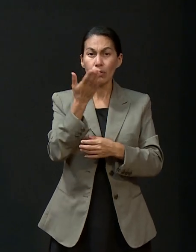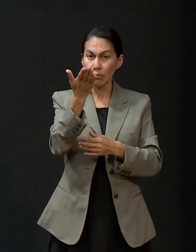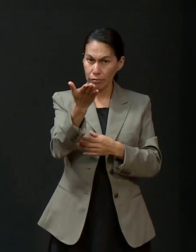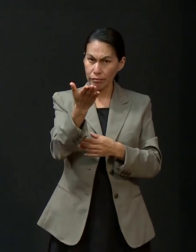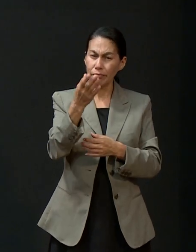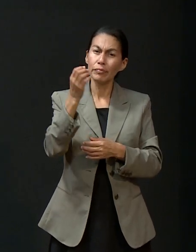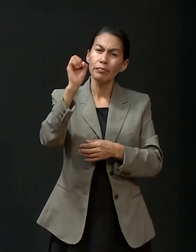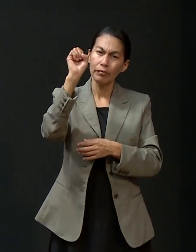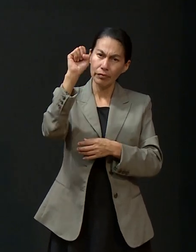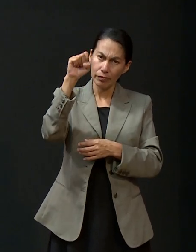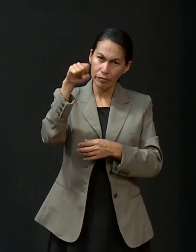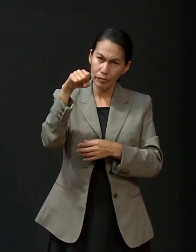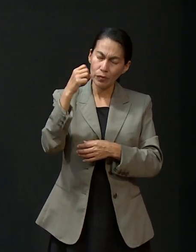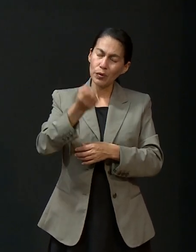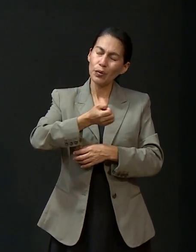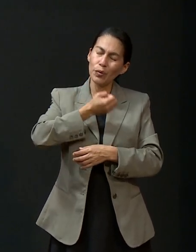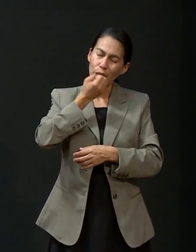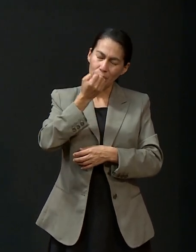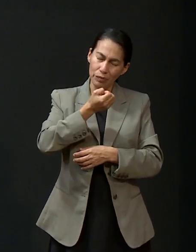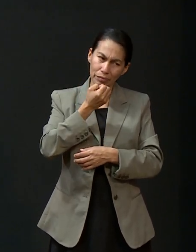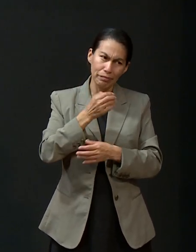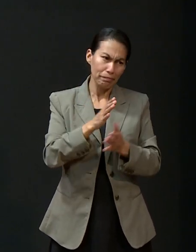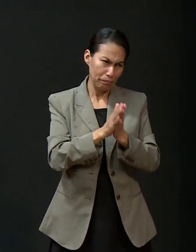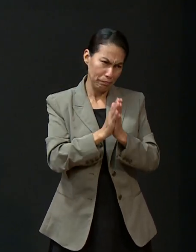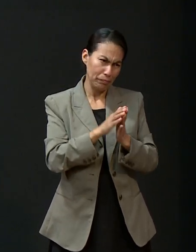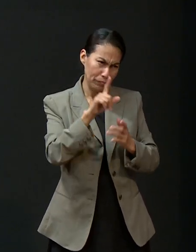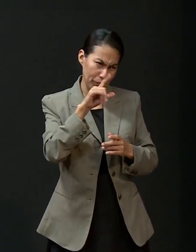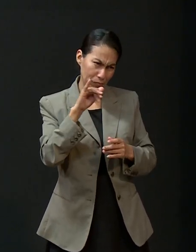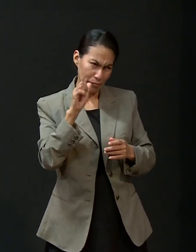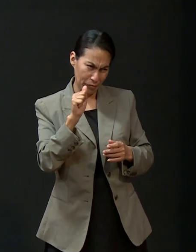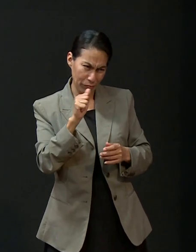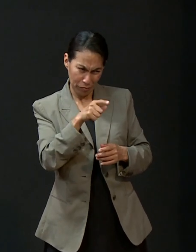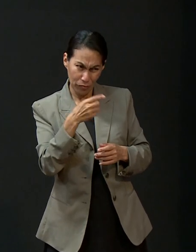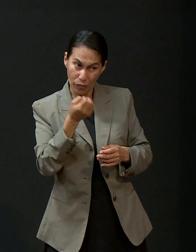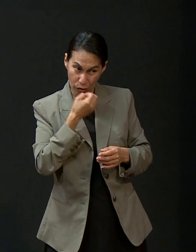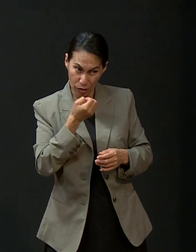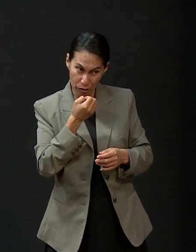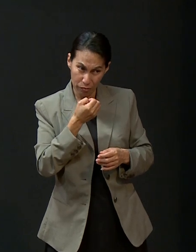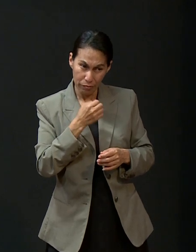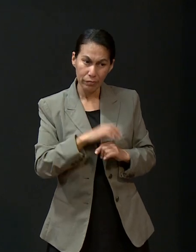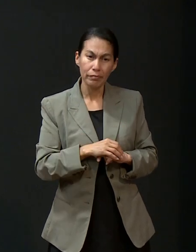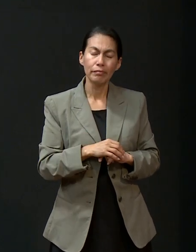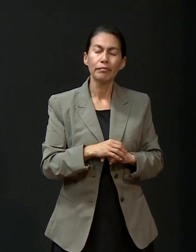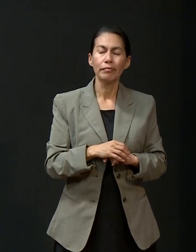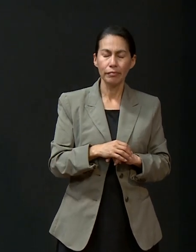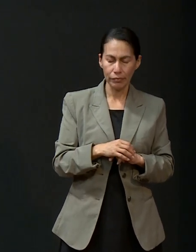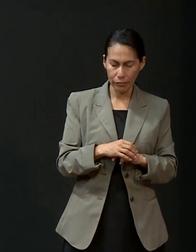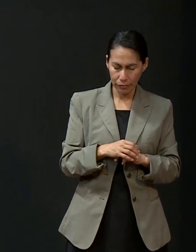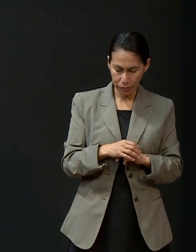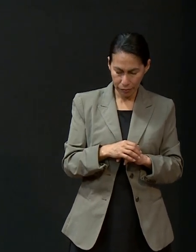Allí donde estás Inclina tu rostro Vamos a orar Lía Puedes orar Por favor